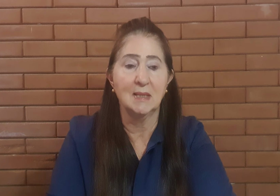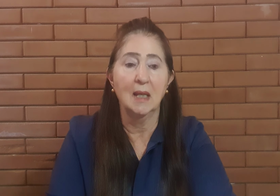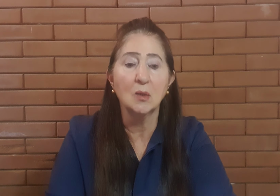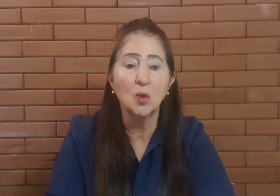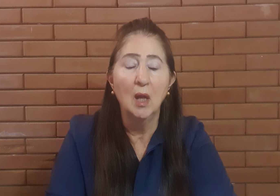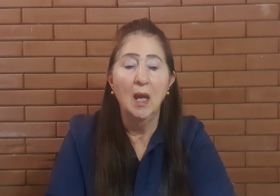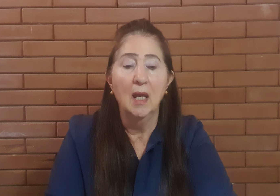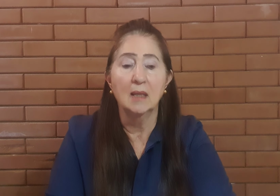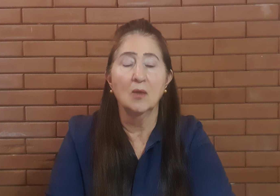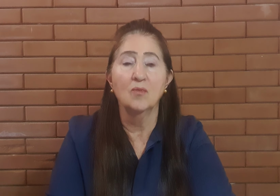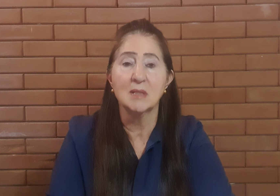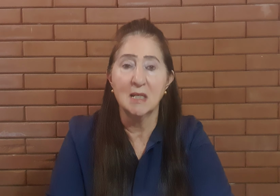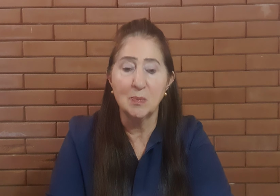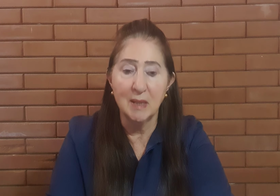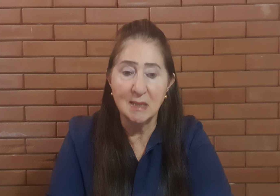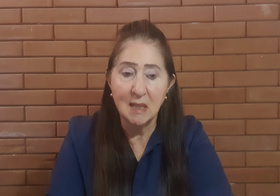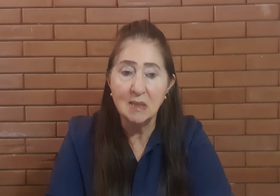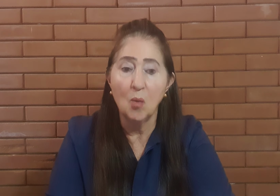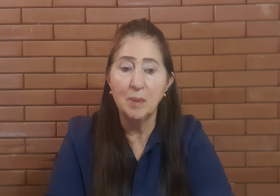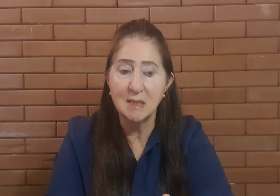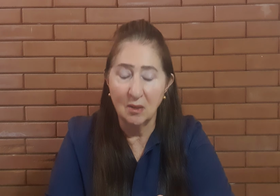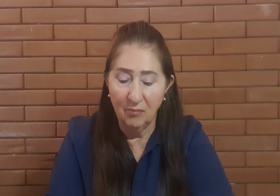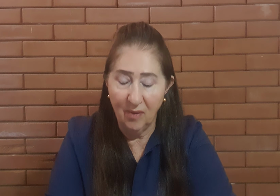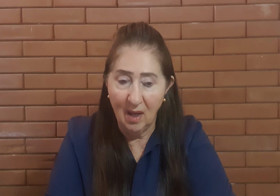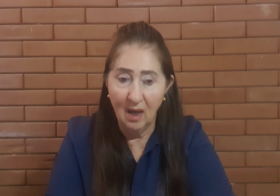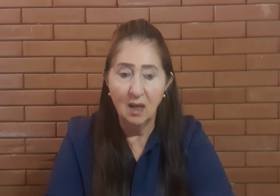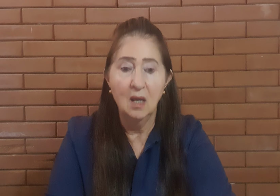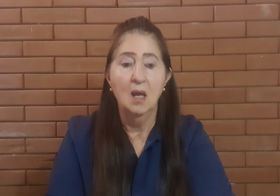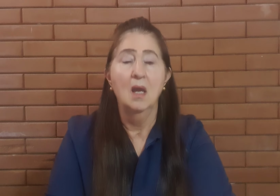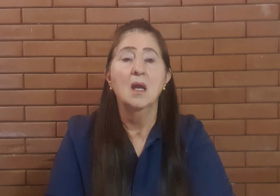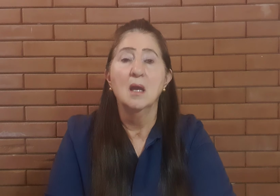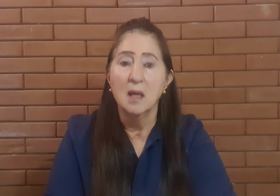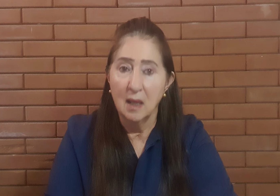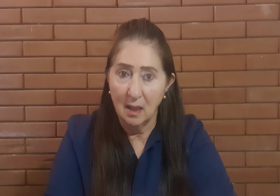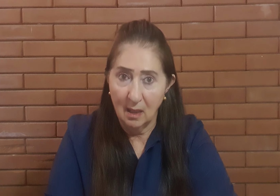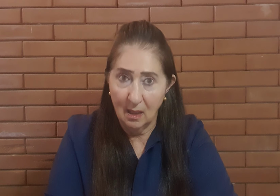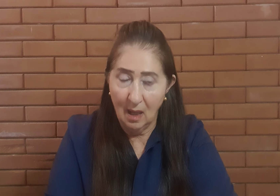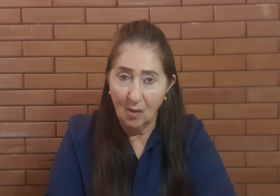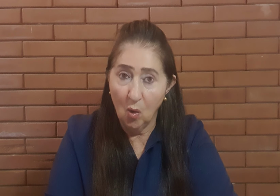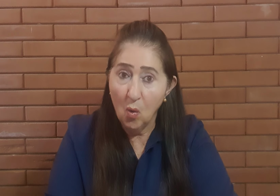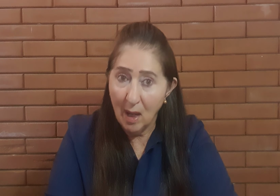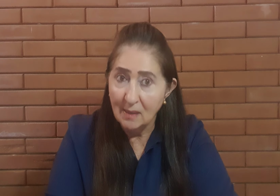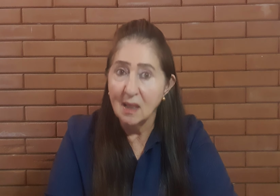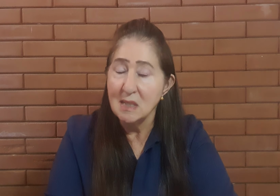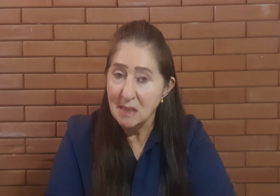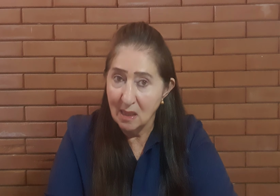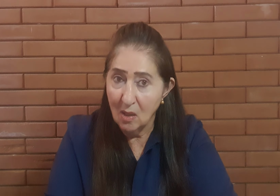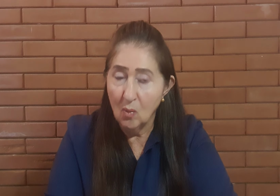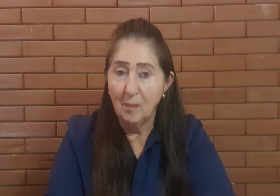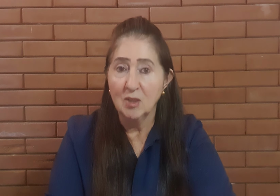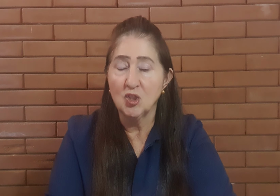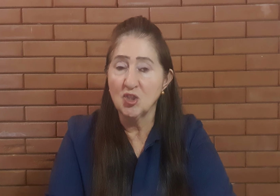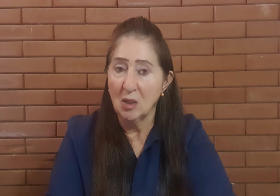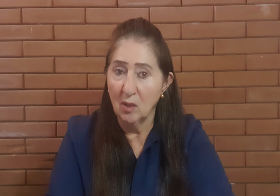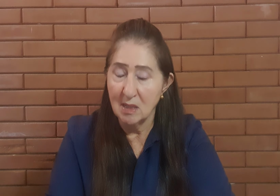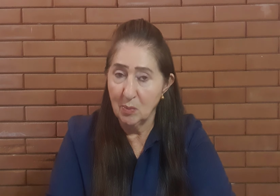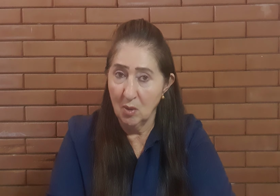certo? Então, vocês precisam observar com atenção, a partir de agora, as